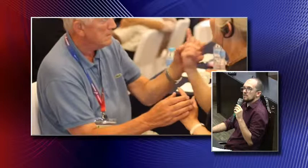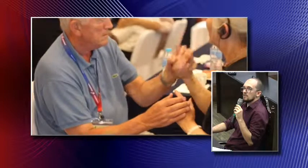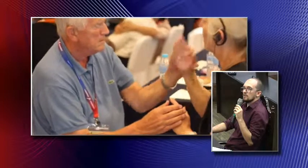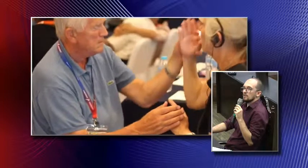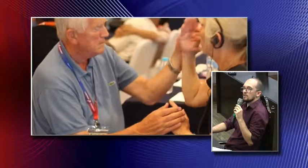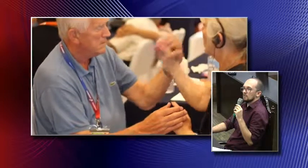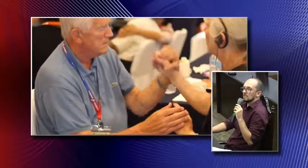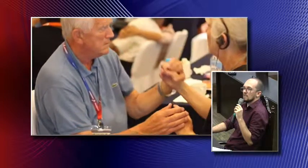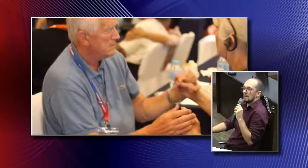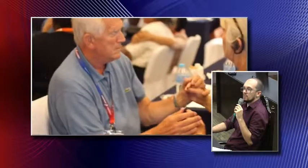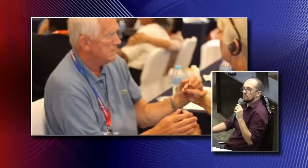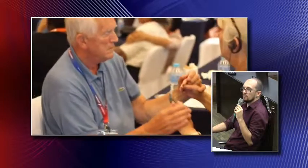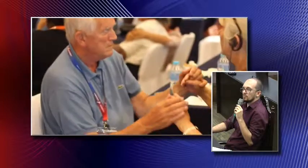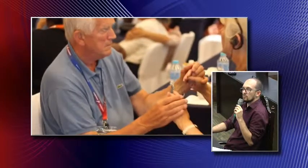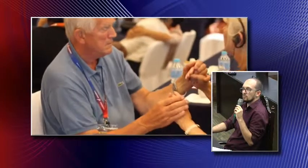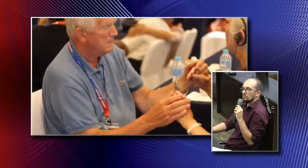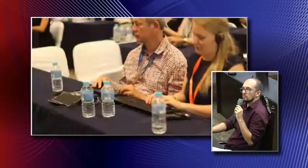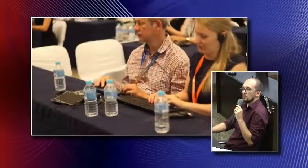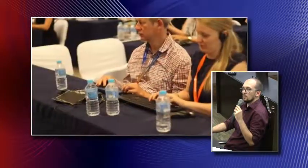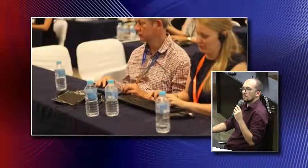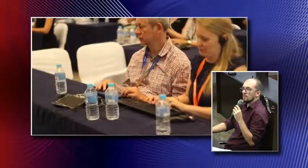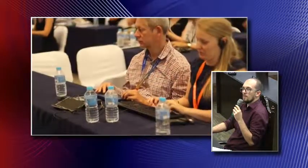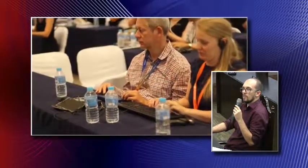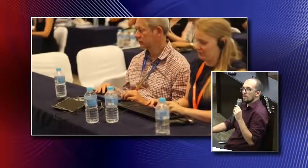sinais, também tátil.